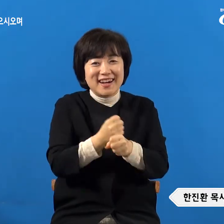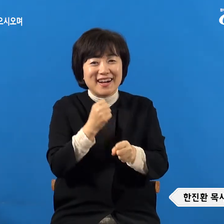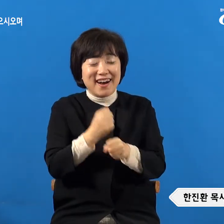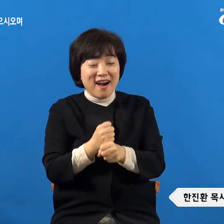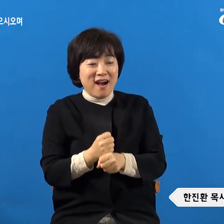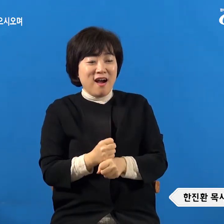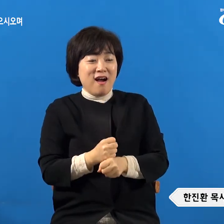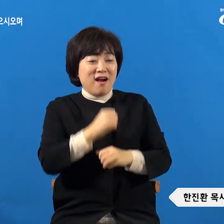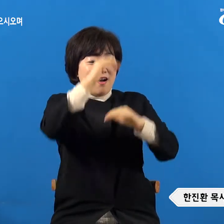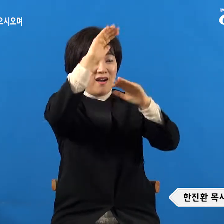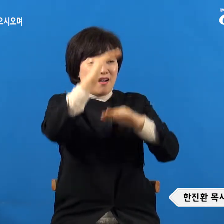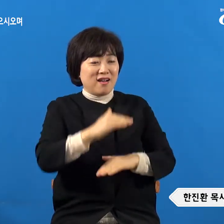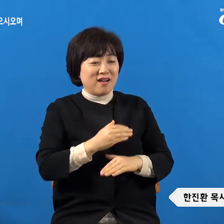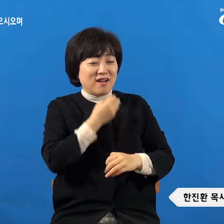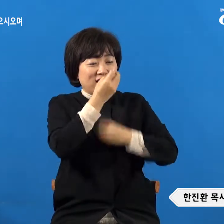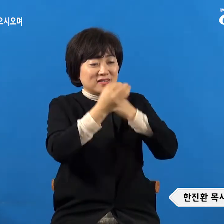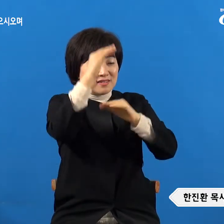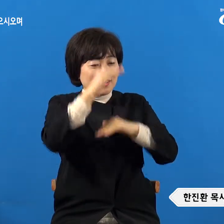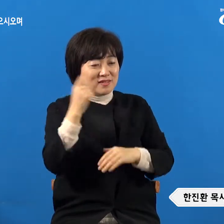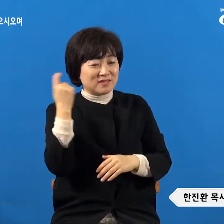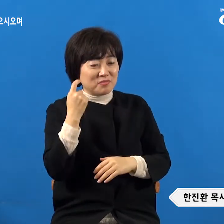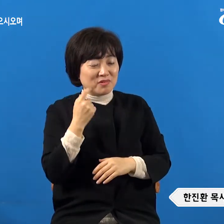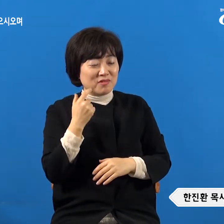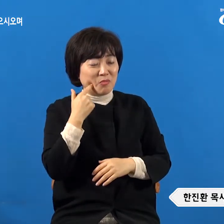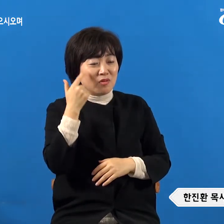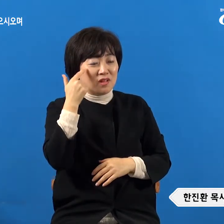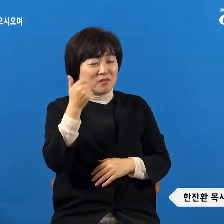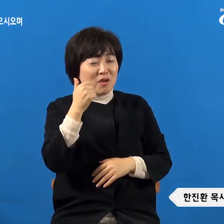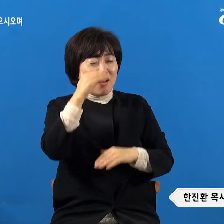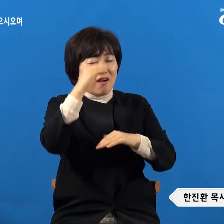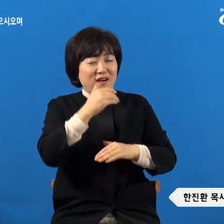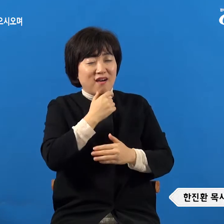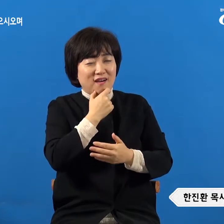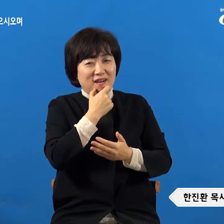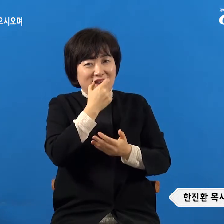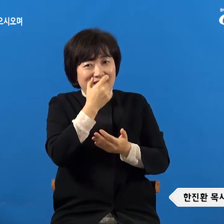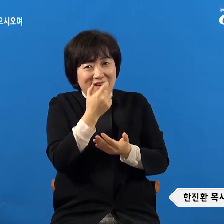가슴이 뜨거워졌다, 그런 얘기를 했습니다.